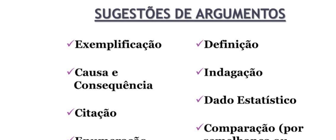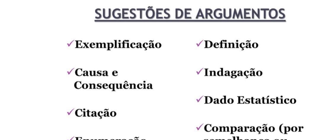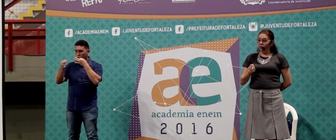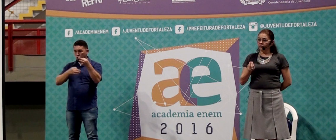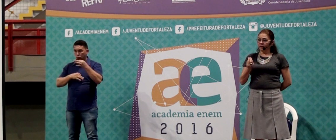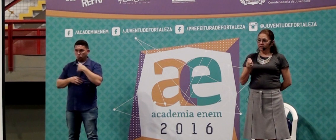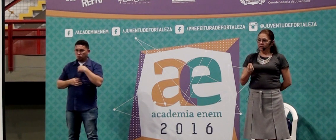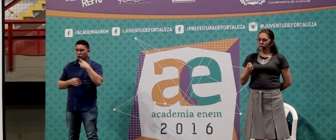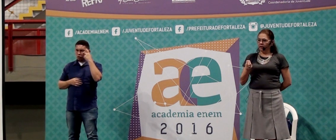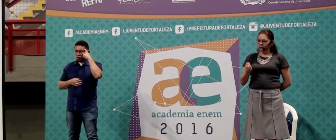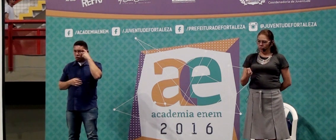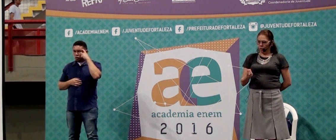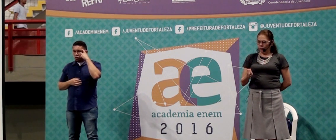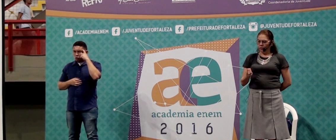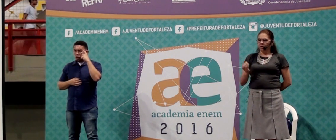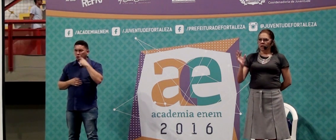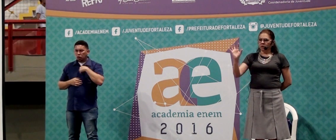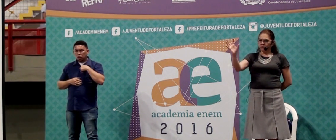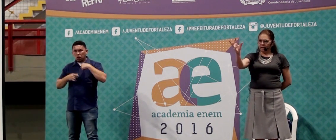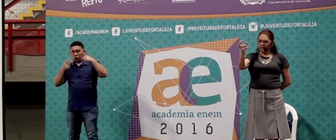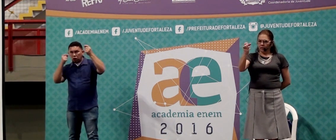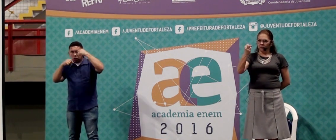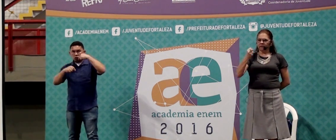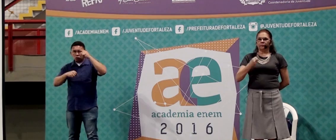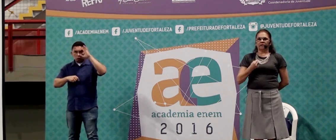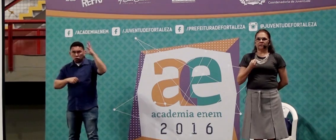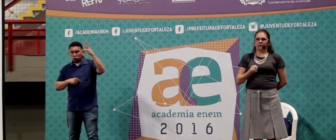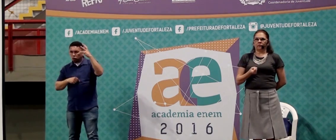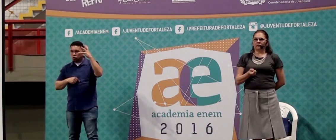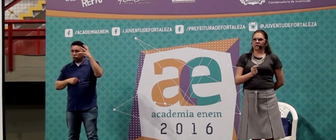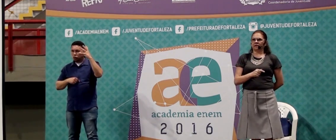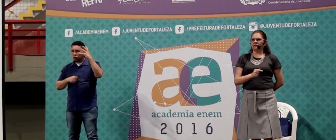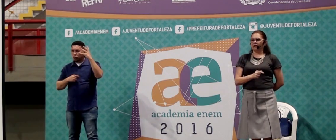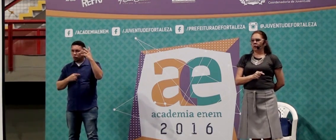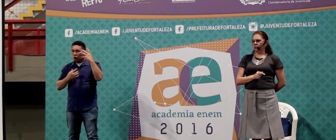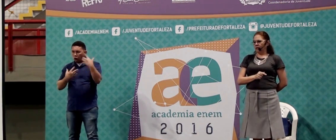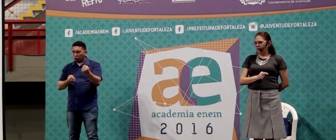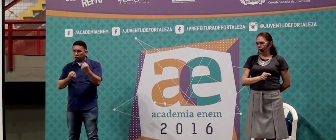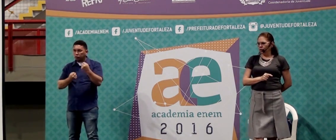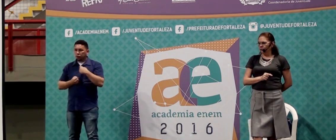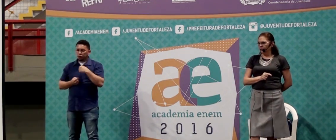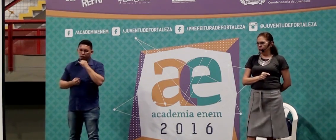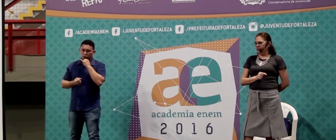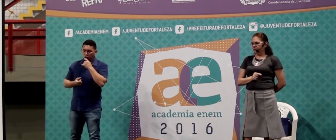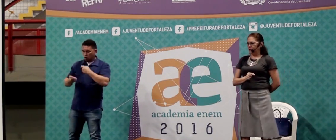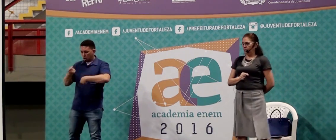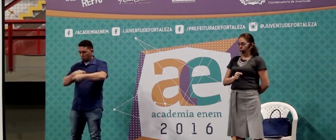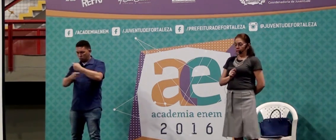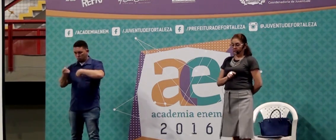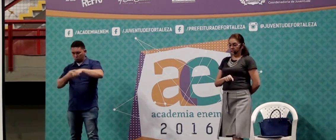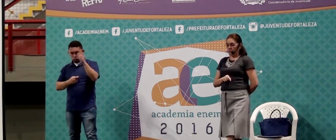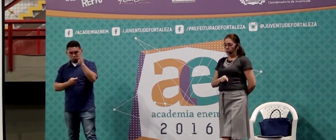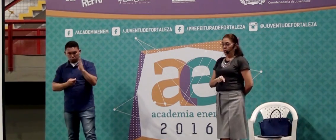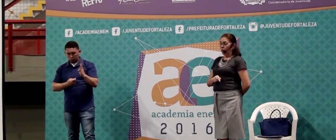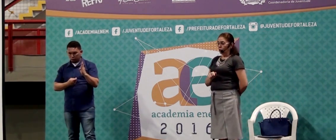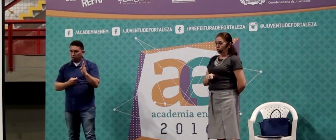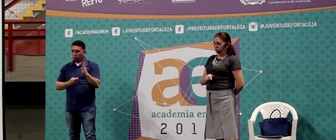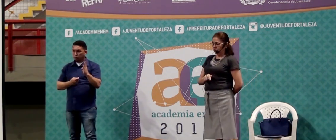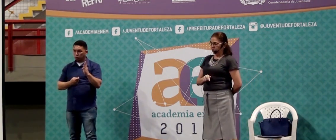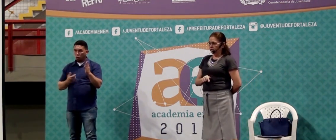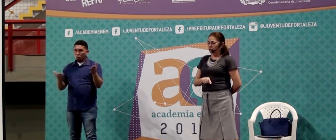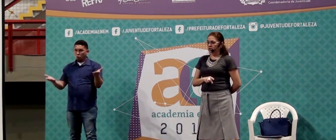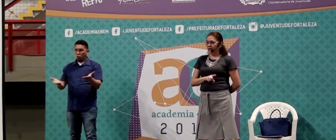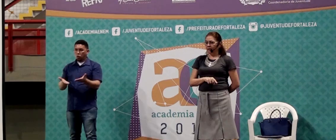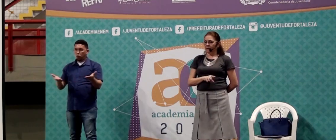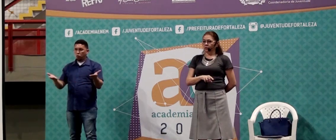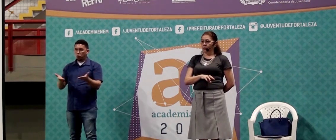e quer convencer o leitor de que a coisa, por exemplo, quando você falou que a economia do Brasil